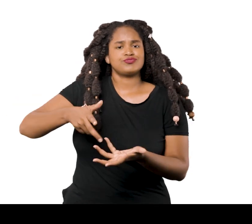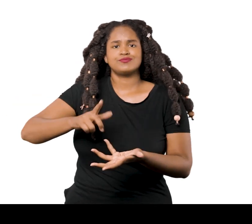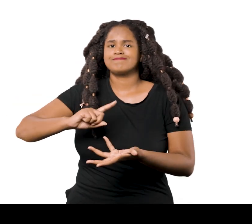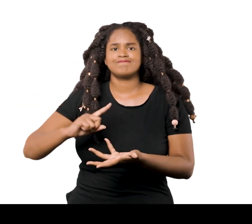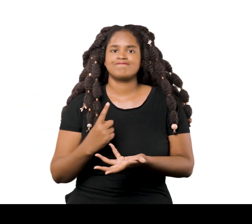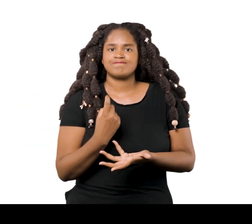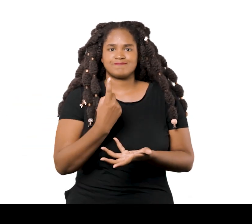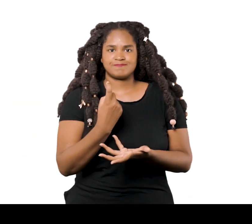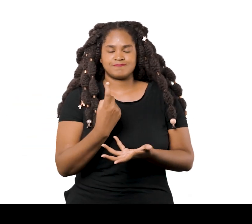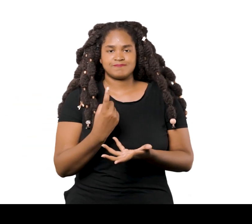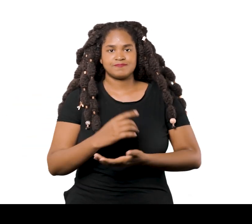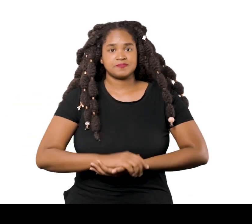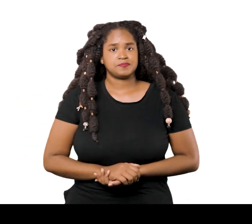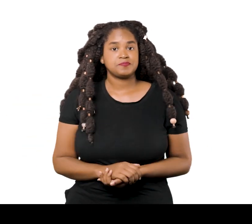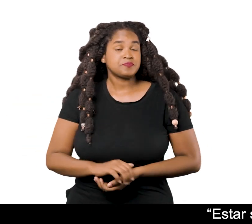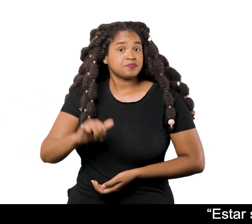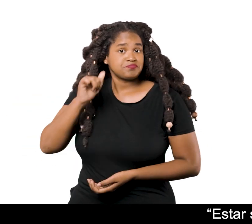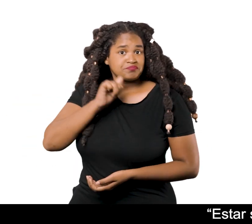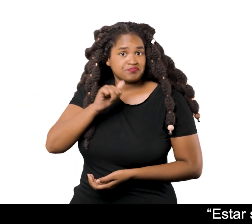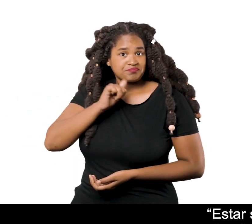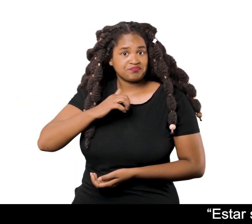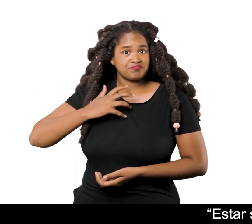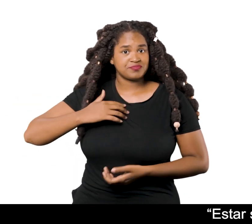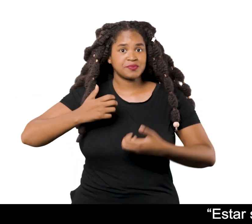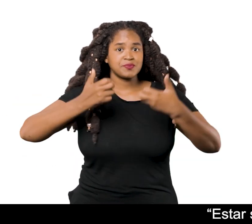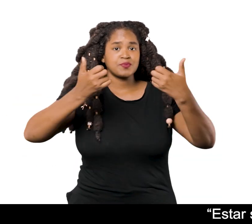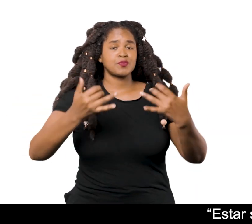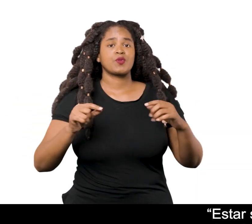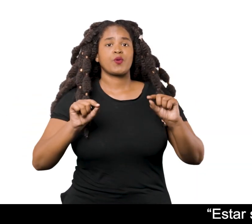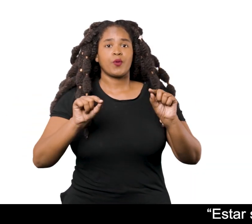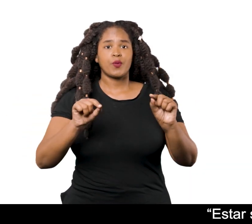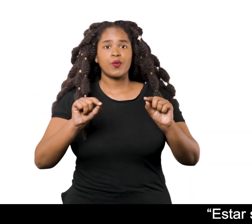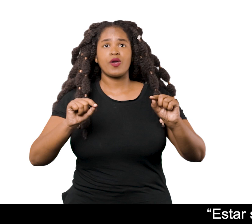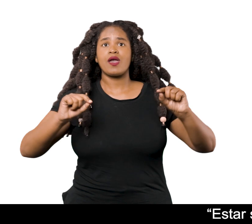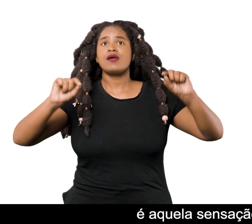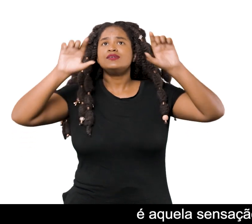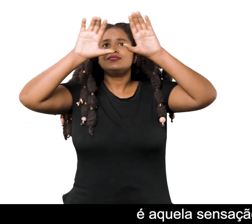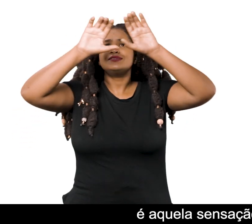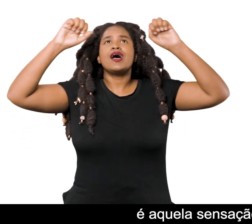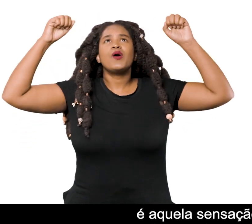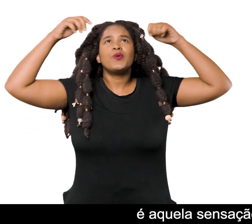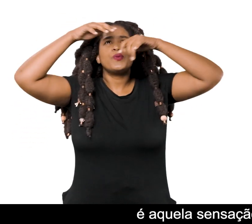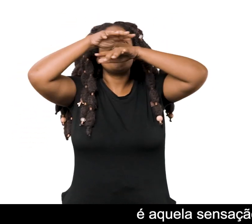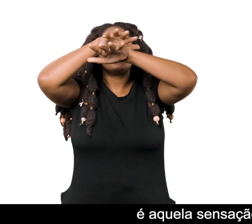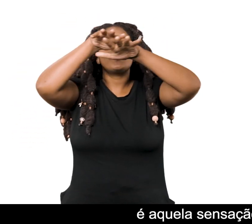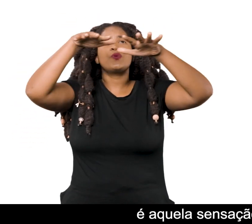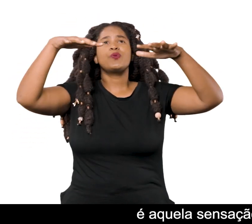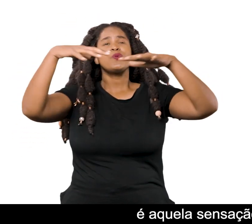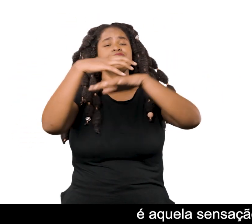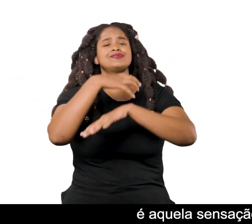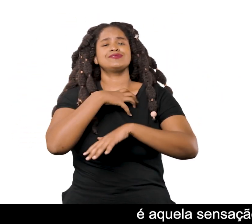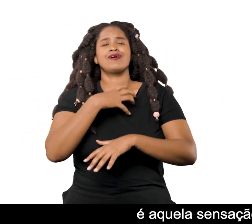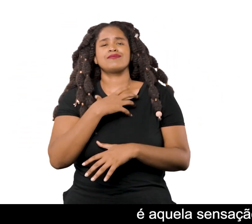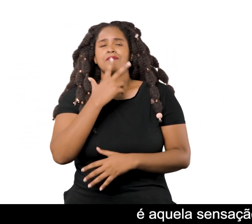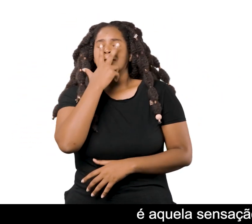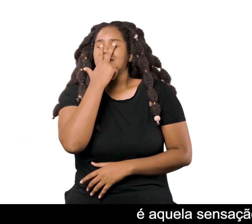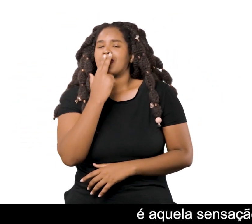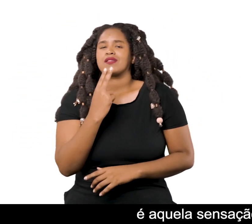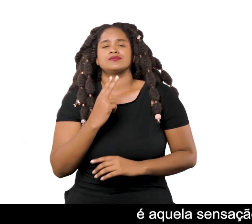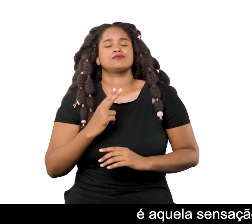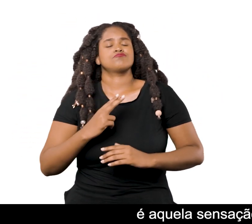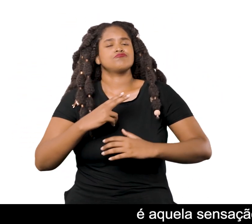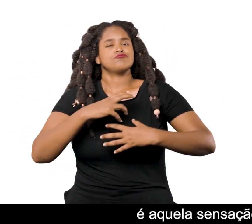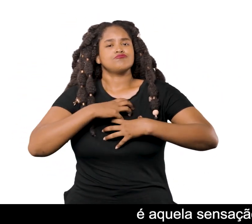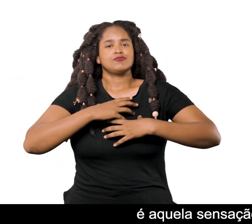Como descreveu a artista, estar sob o manto de céus tramados é aquela sensação total de abrigo de